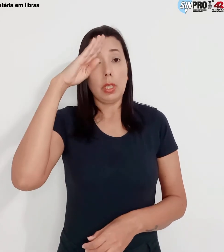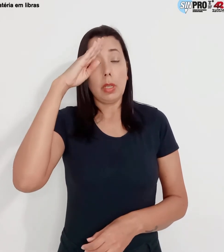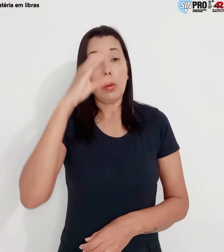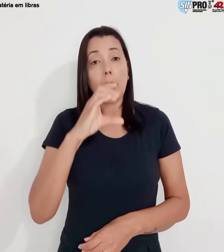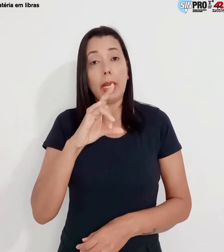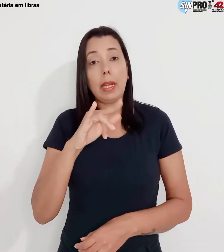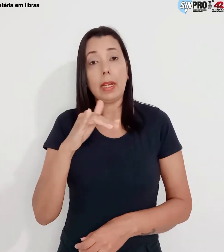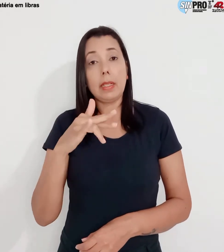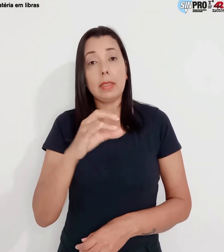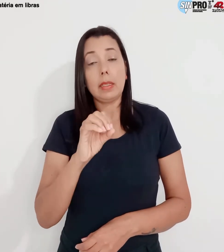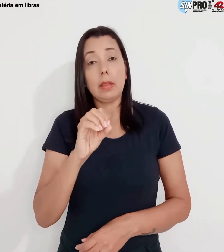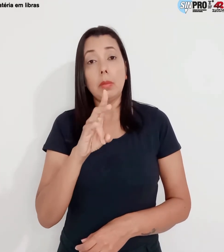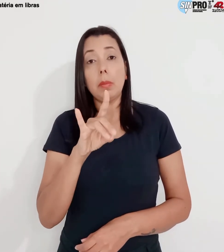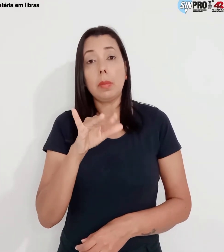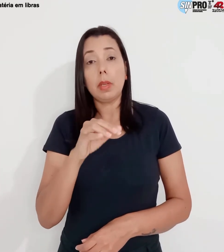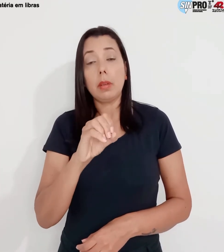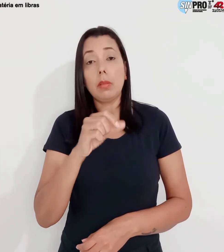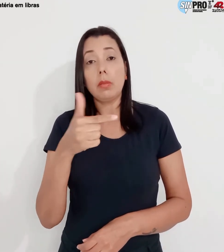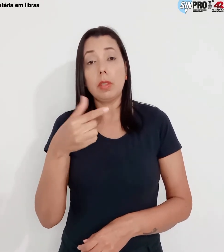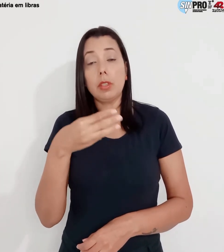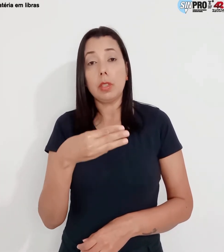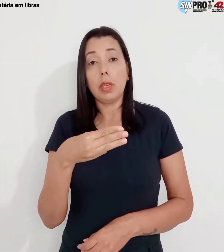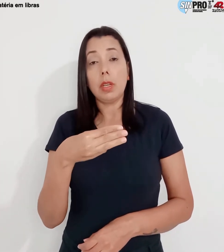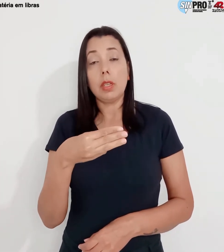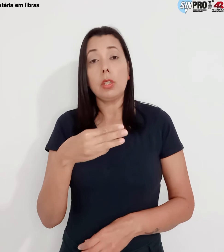Castelo Branco em 23 de junho de